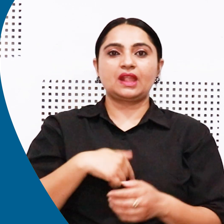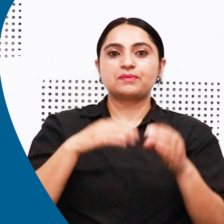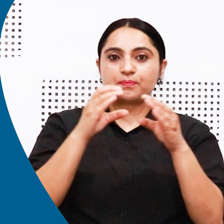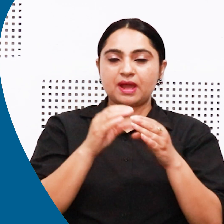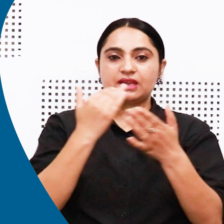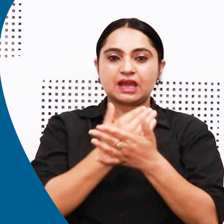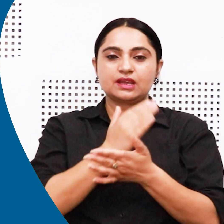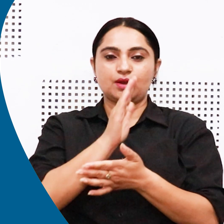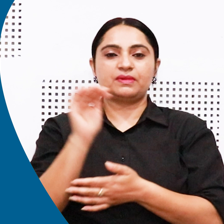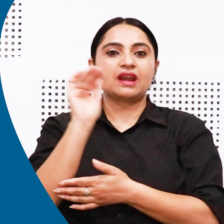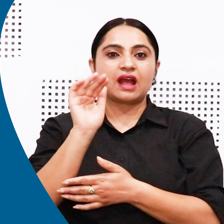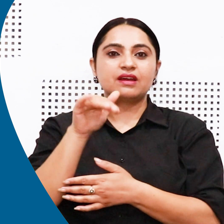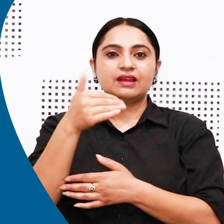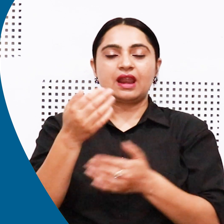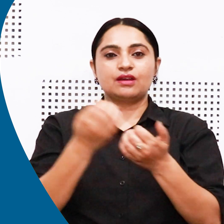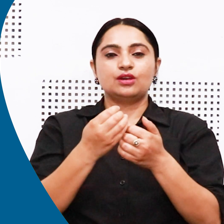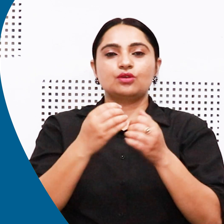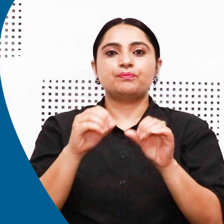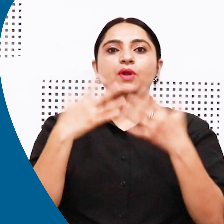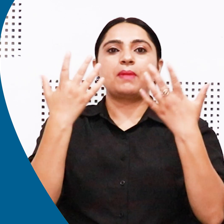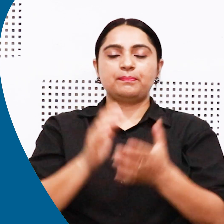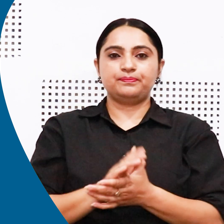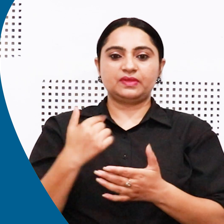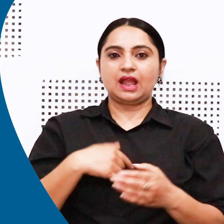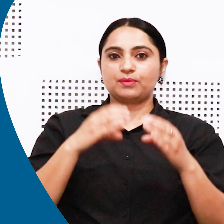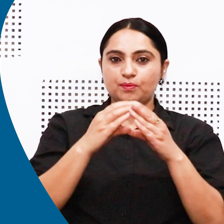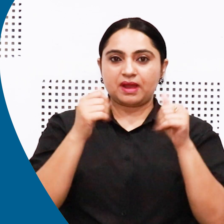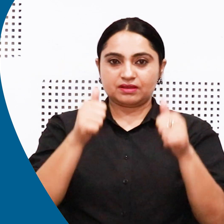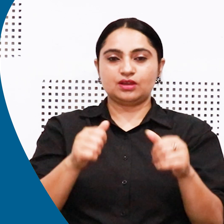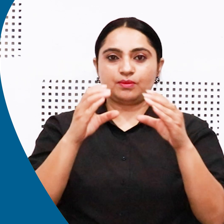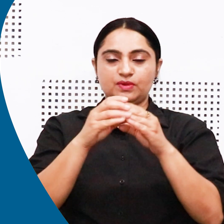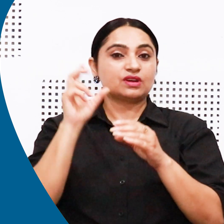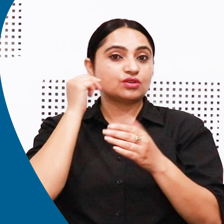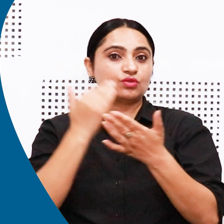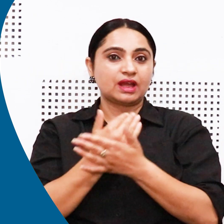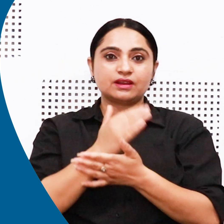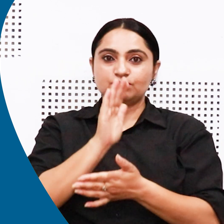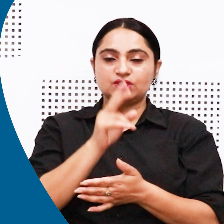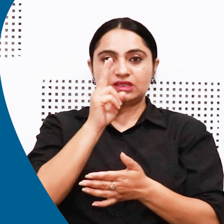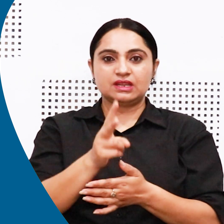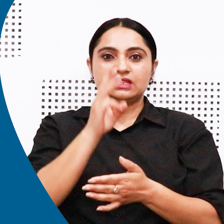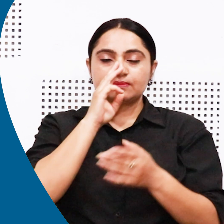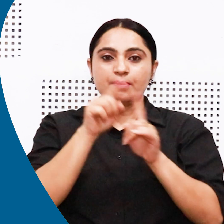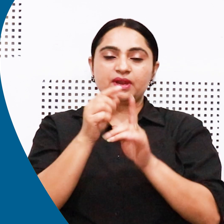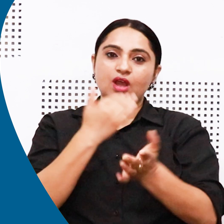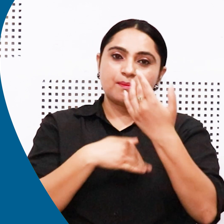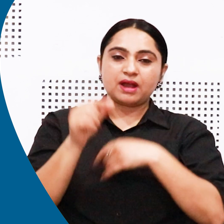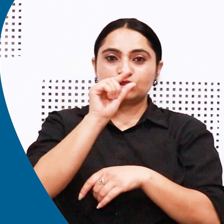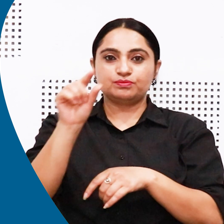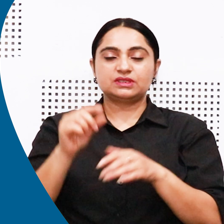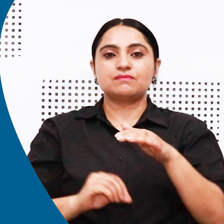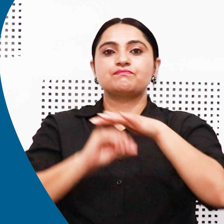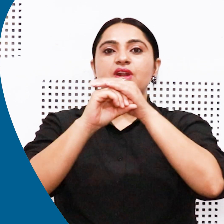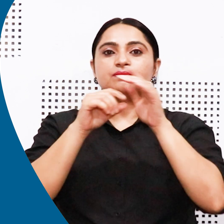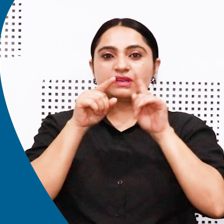पालिका कार्यक्रमले नागरिकलाई पारेको प्रभाव। हाम्रो पालिका राम्रो पालिका जुन रेडियो कार्यक्रम छ, त्यो रेडियो कार्यक्रममा पनि अपाङ्गताका सवाललाई